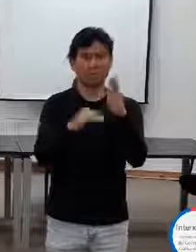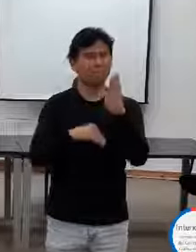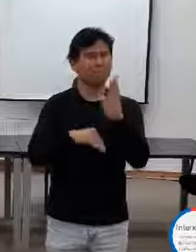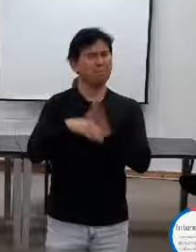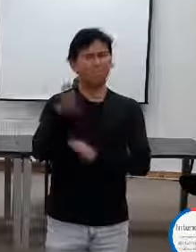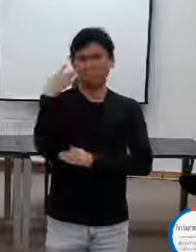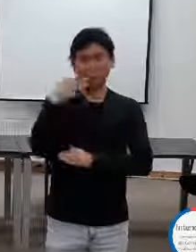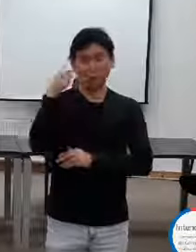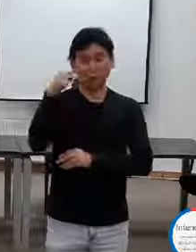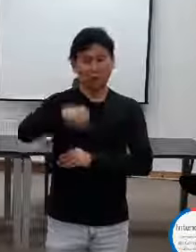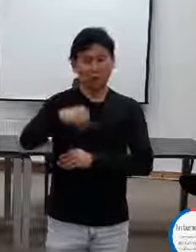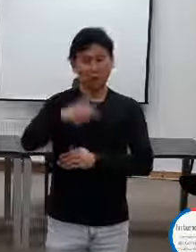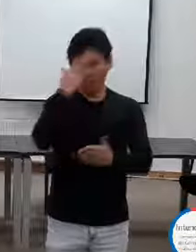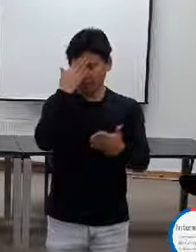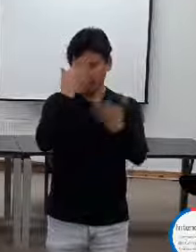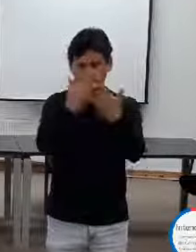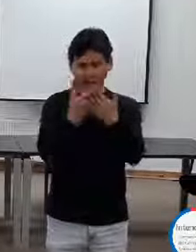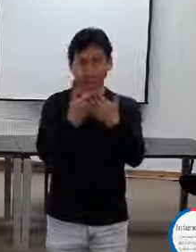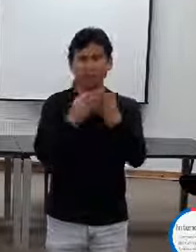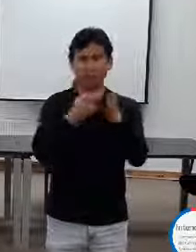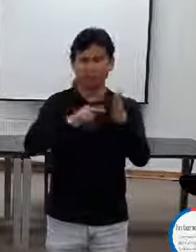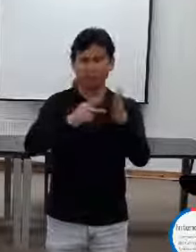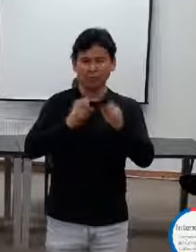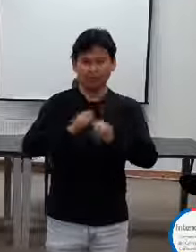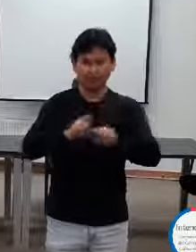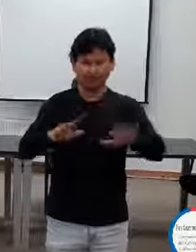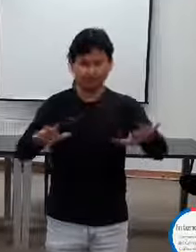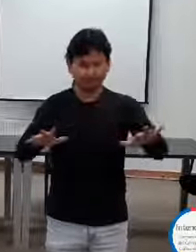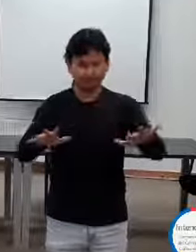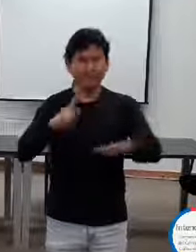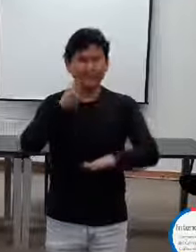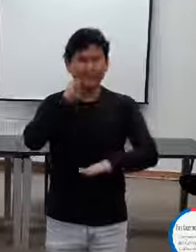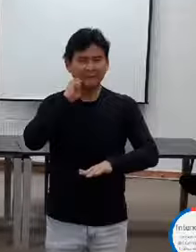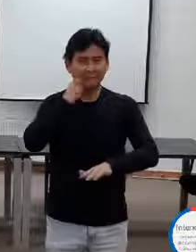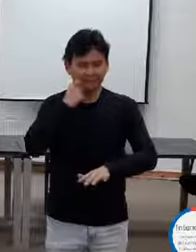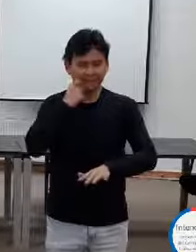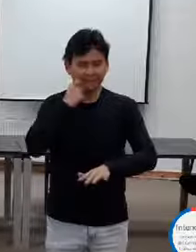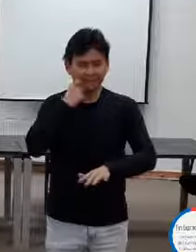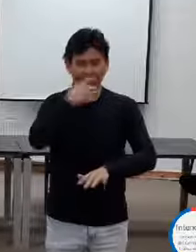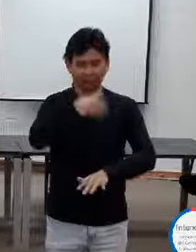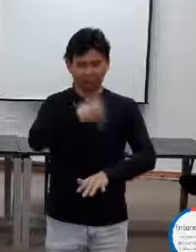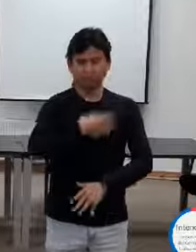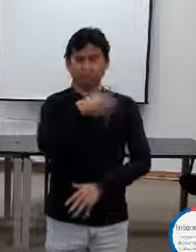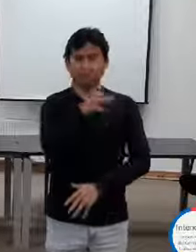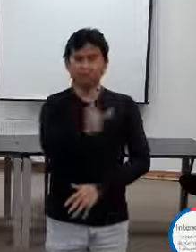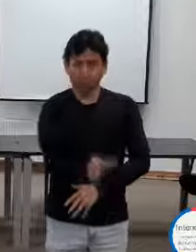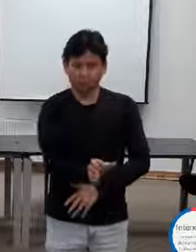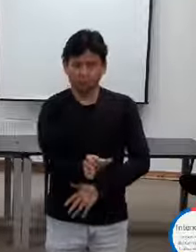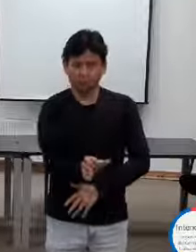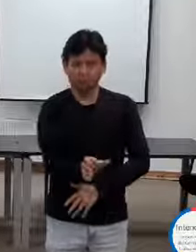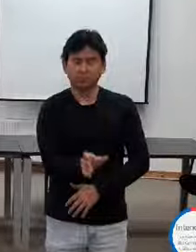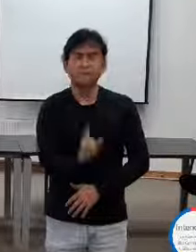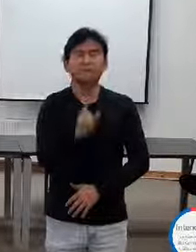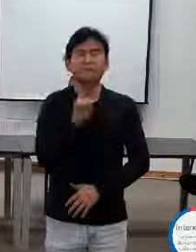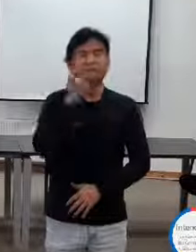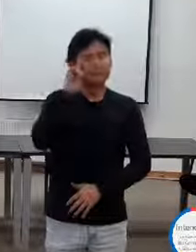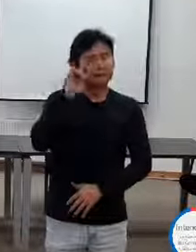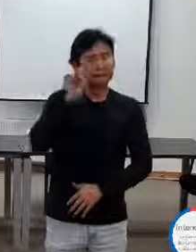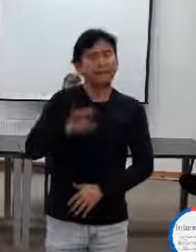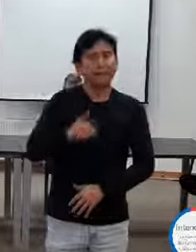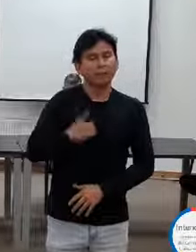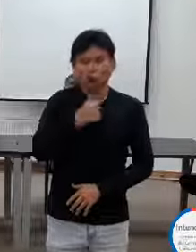que enfrentar esta pandemia no significa ponernos en el lugar de otras personas y saber